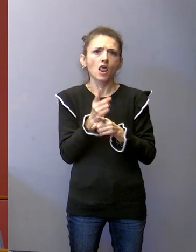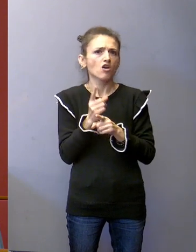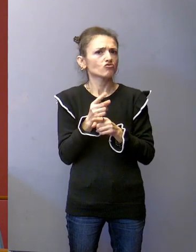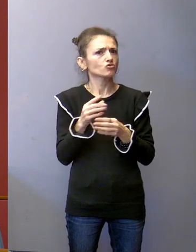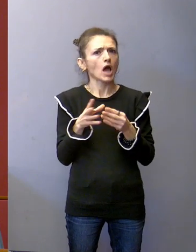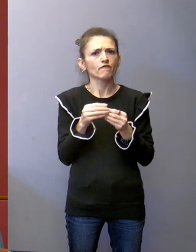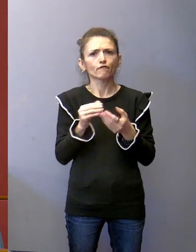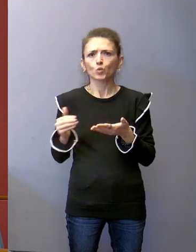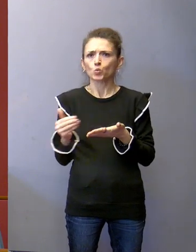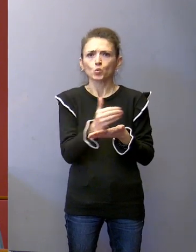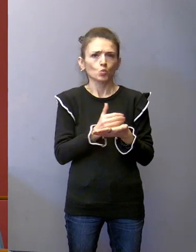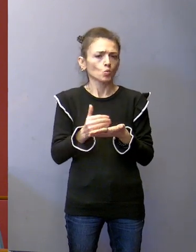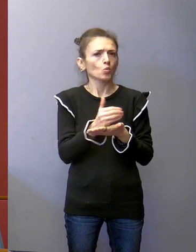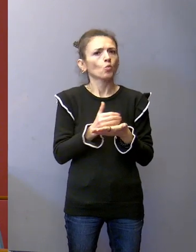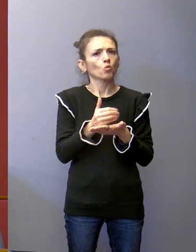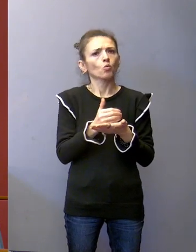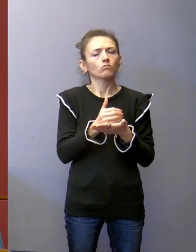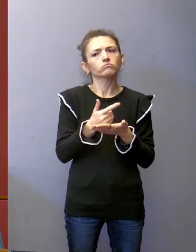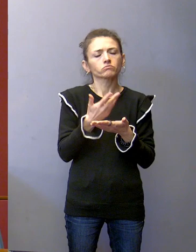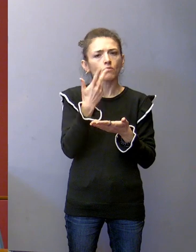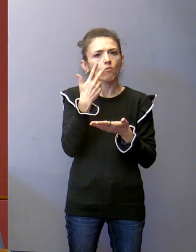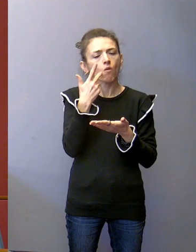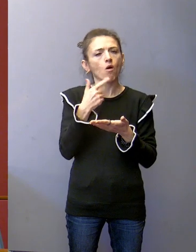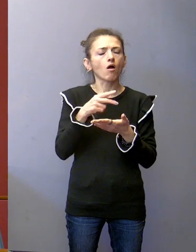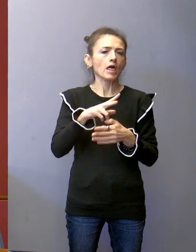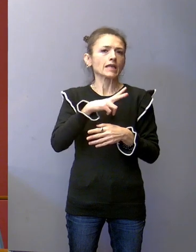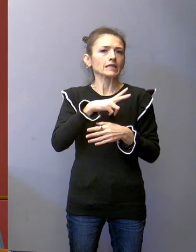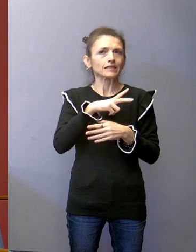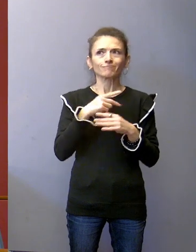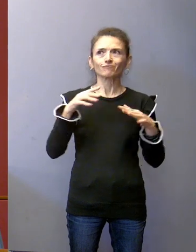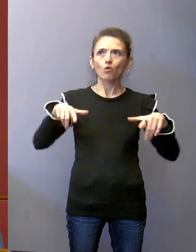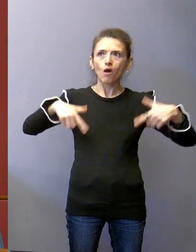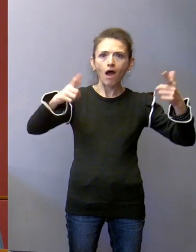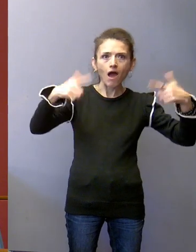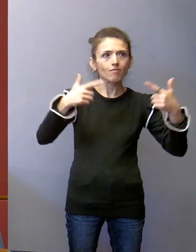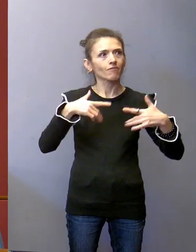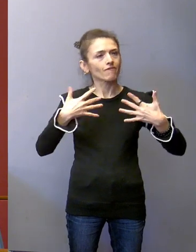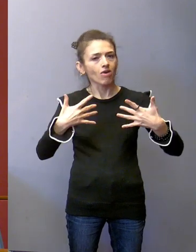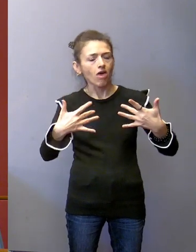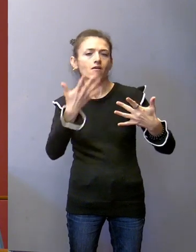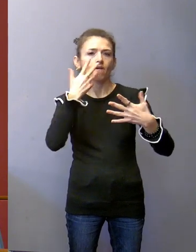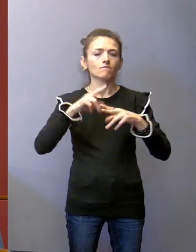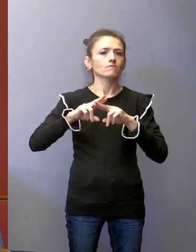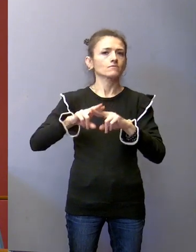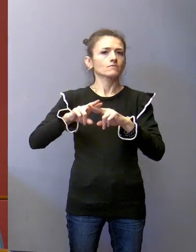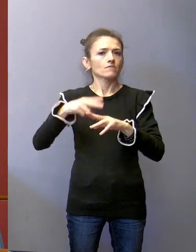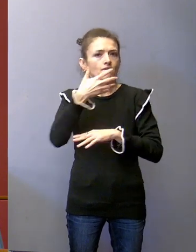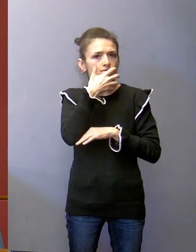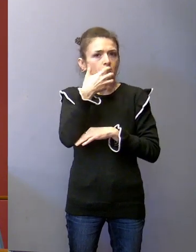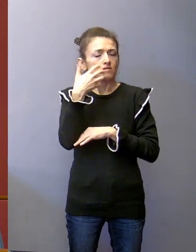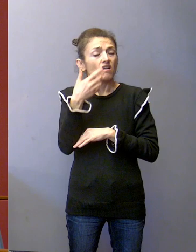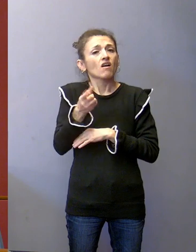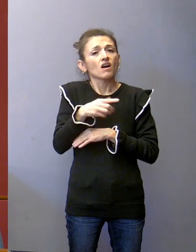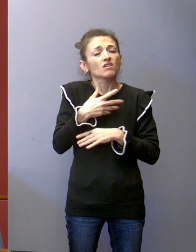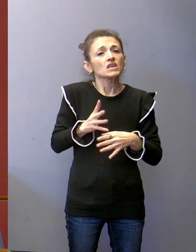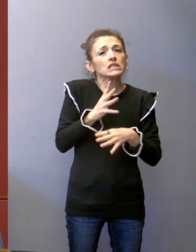per mantenere al meglio il patrimonio boschivo e il patrimonio verde saranno poi interventi anche